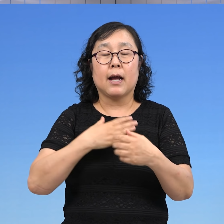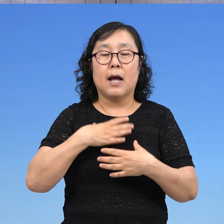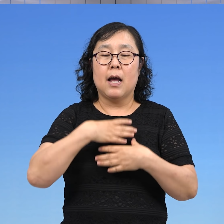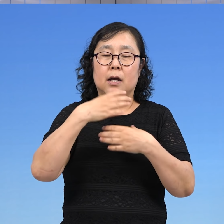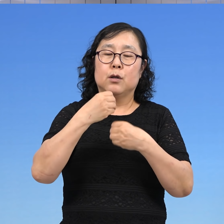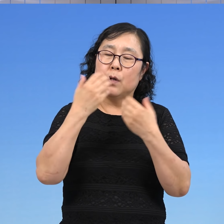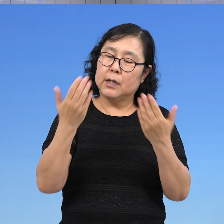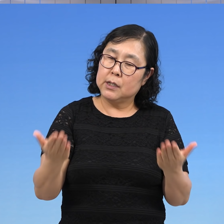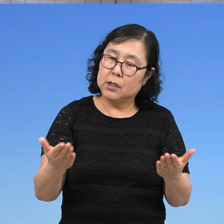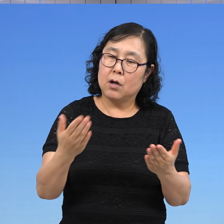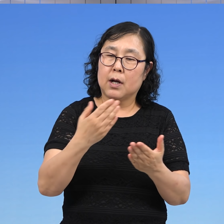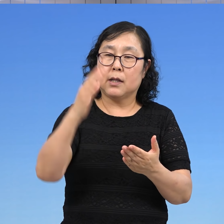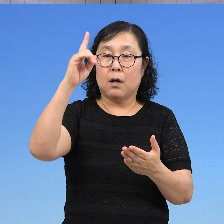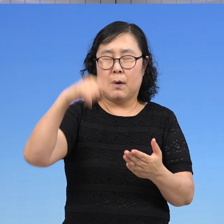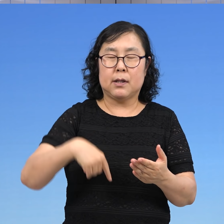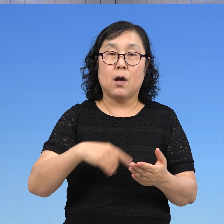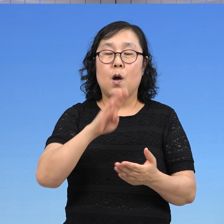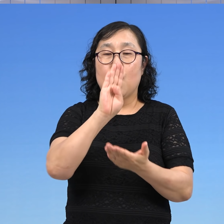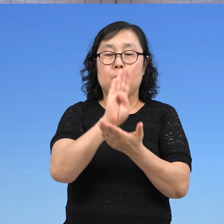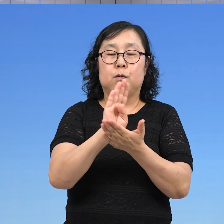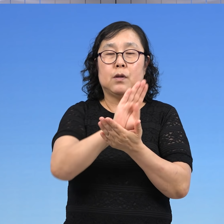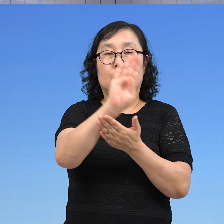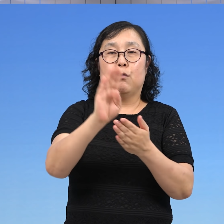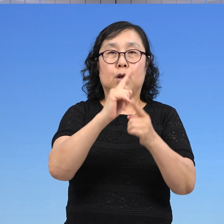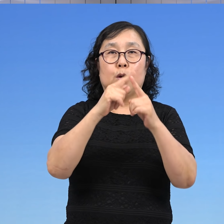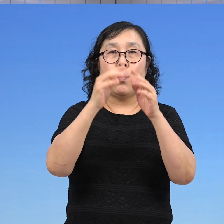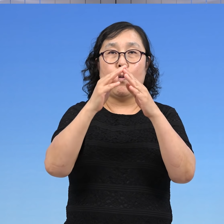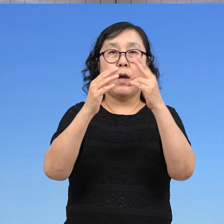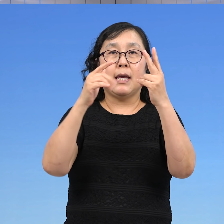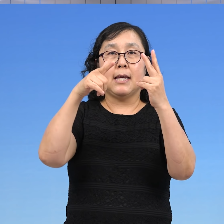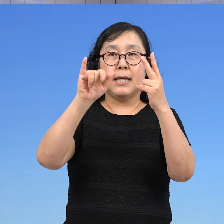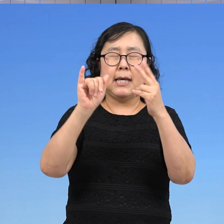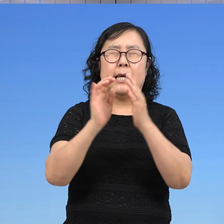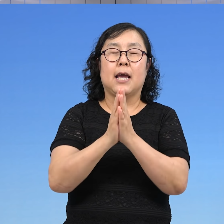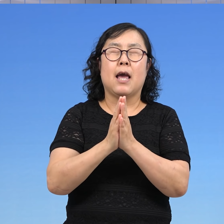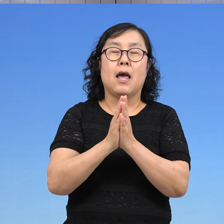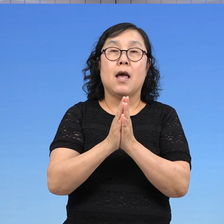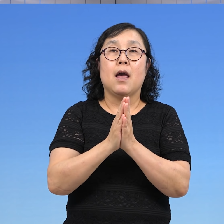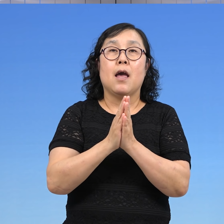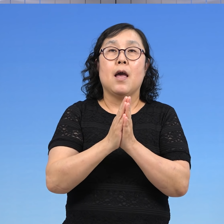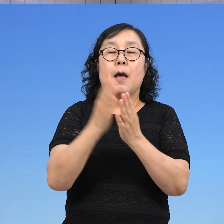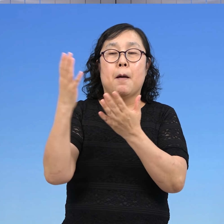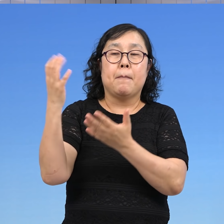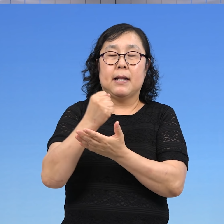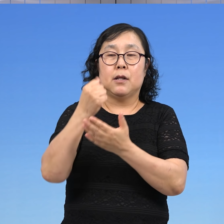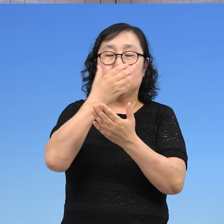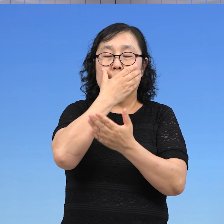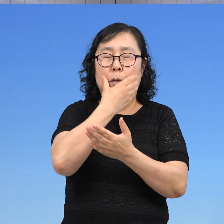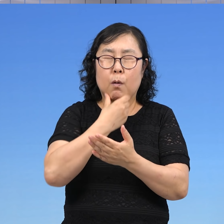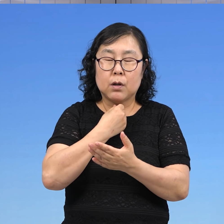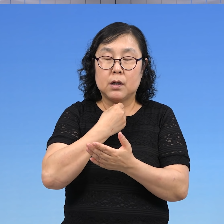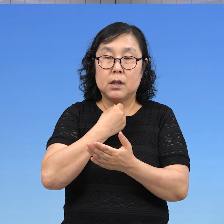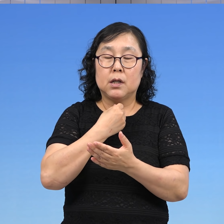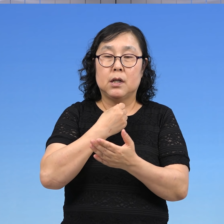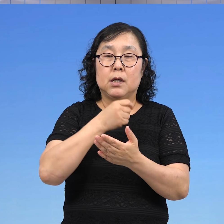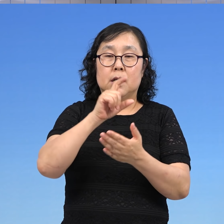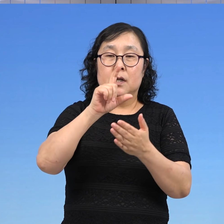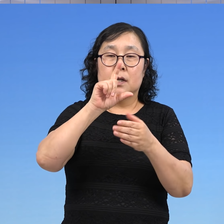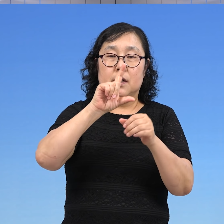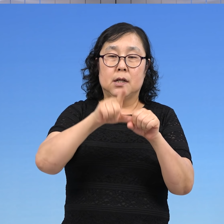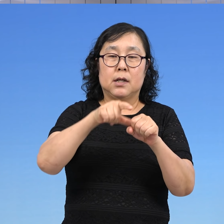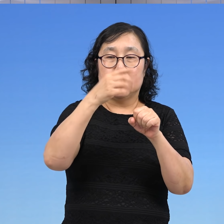10년도 아뇨 이제 분당우리교회 이익이 그 받은 보고 흘려보내기 를 선언한다 고 그래서 또 여러분이